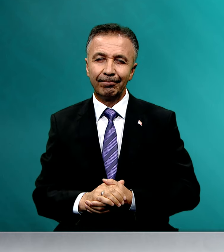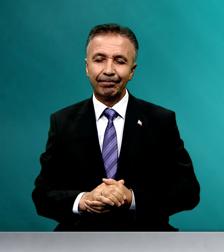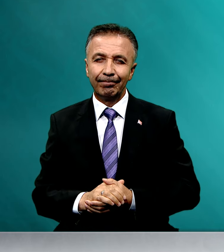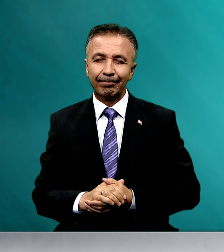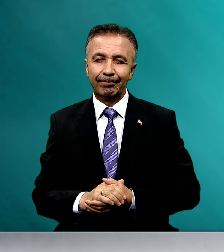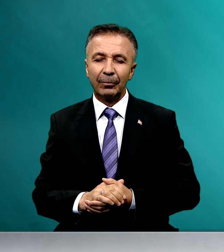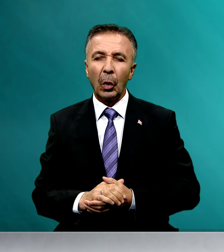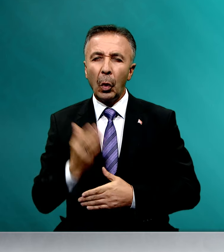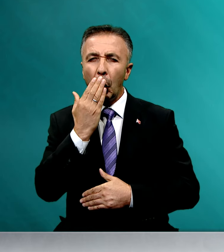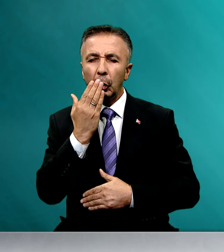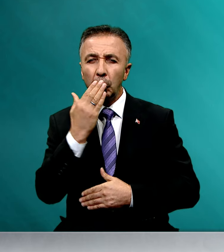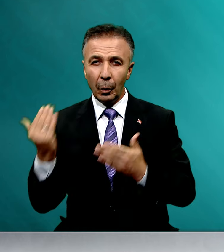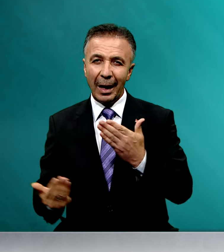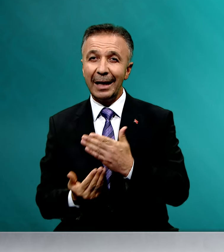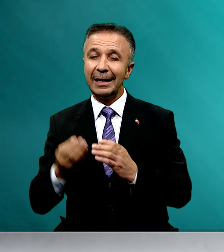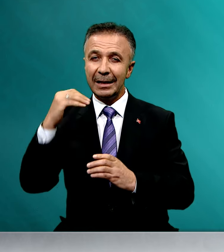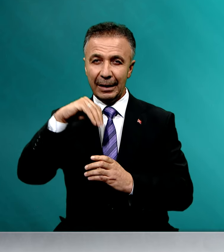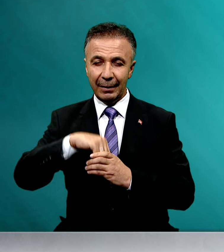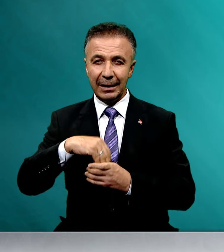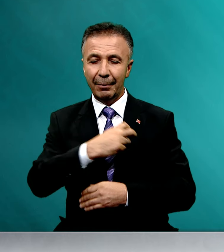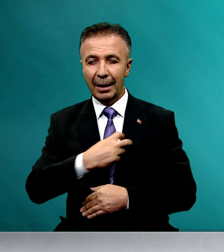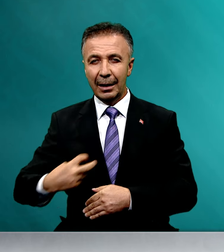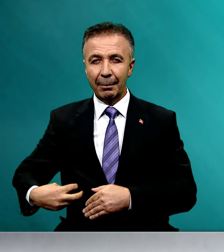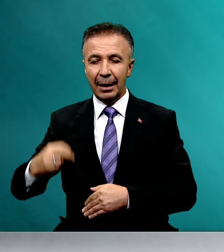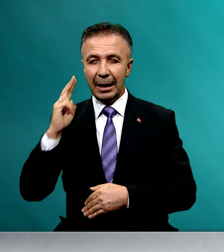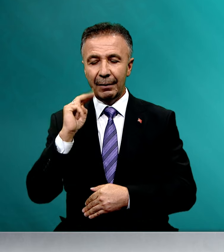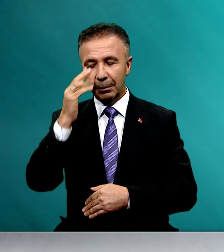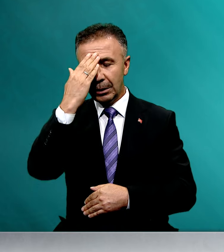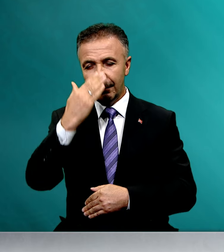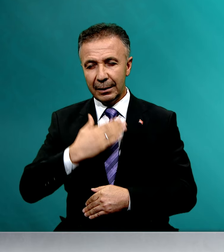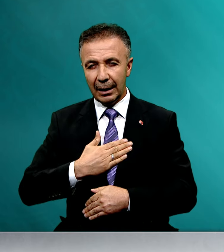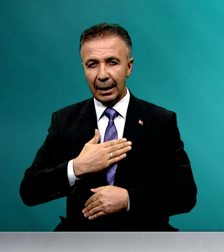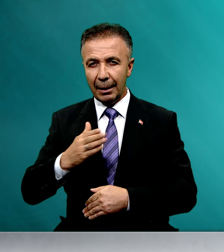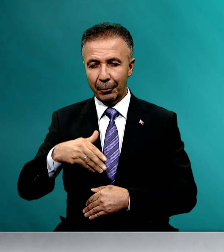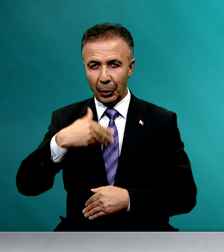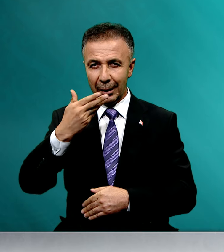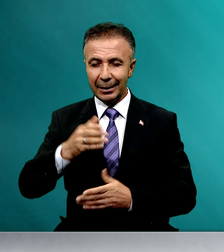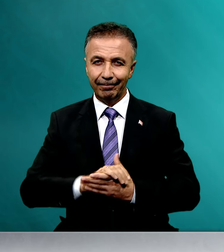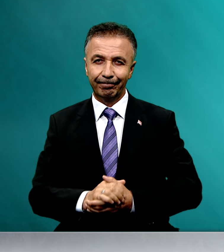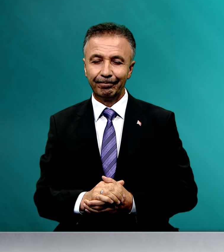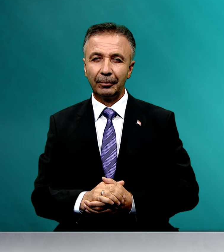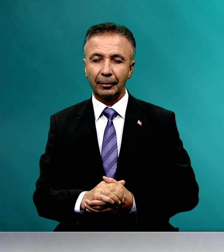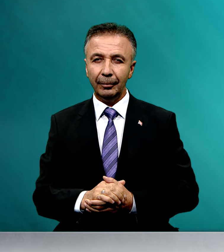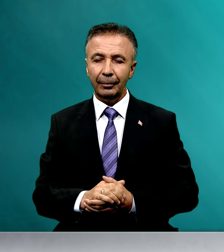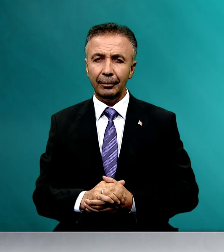Okuduğum hadis-i şerifte ise Peygamber Efendimiz sallallahu aleyhi ve sellem şöyle buyuruyor.